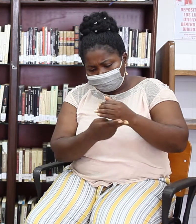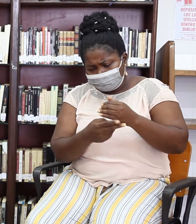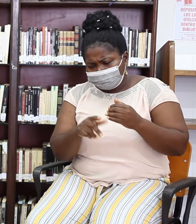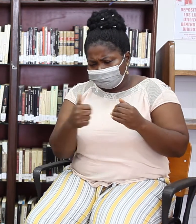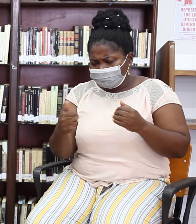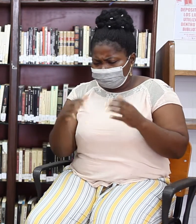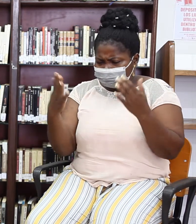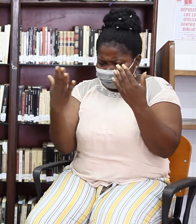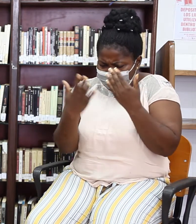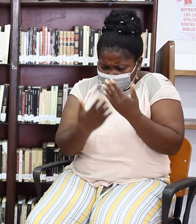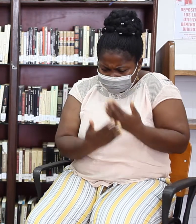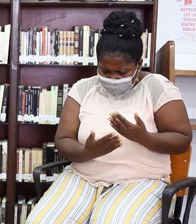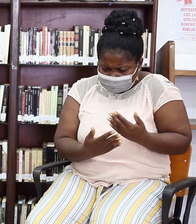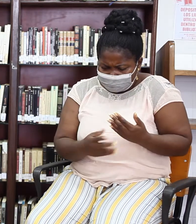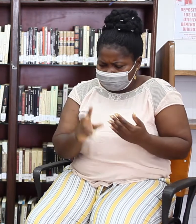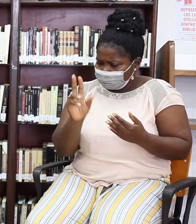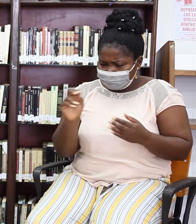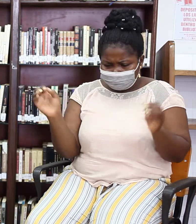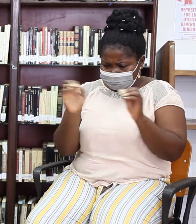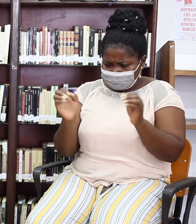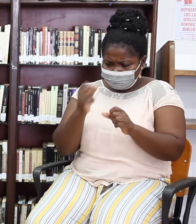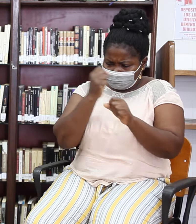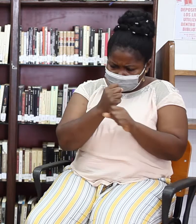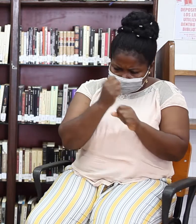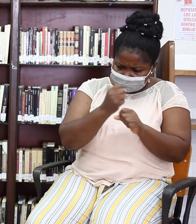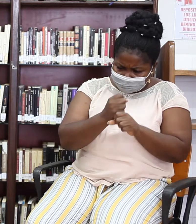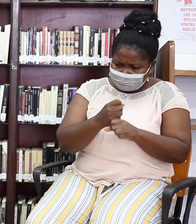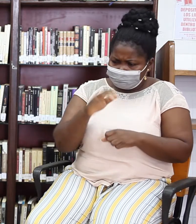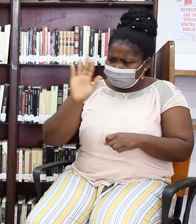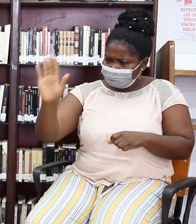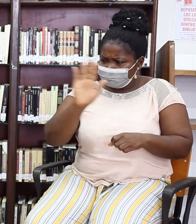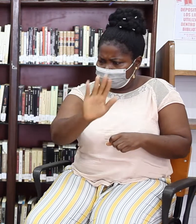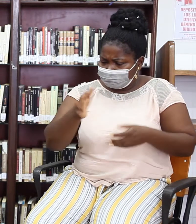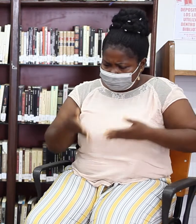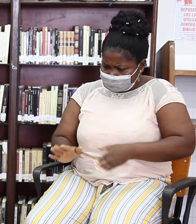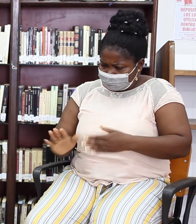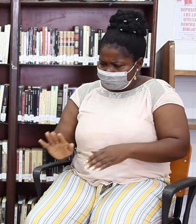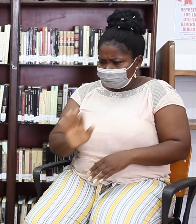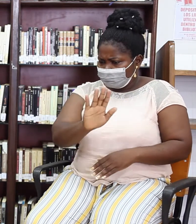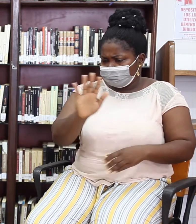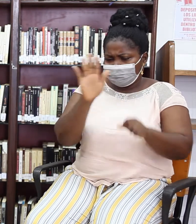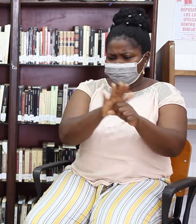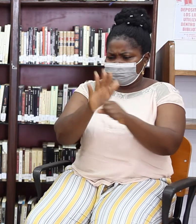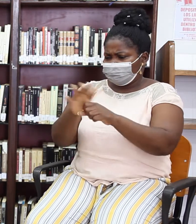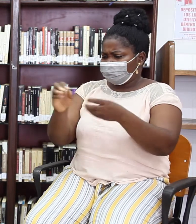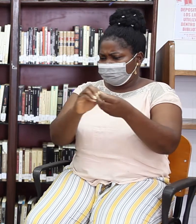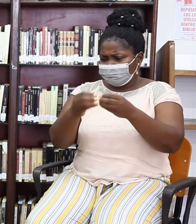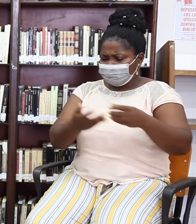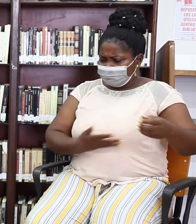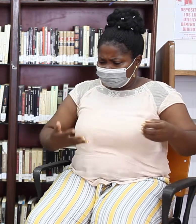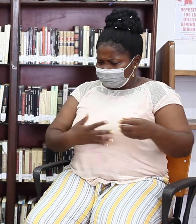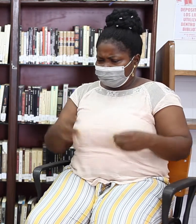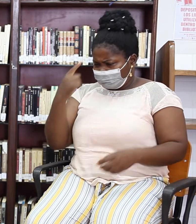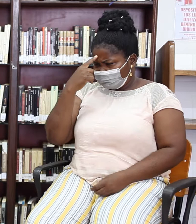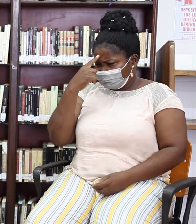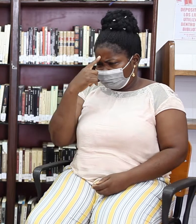lugar tan oculto y secreto que ni los sirvientes, ni sus hijos, ni sus numerosas esposas podían